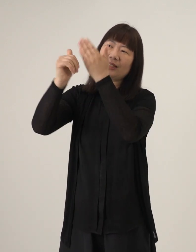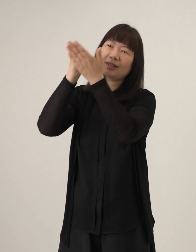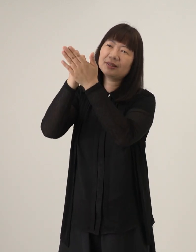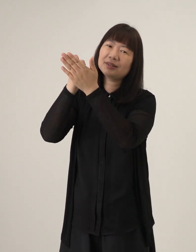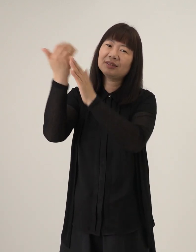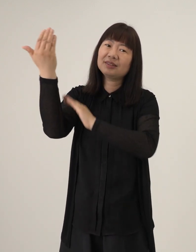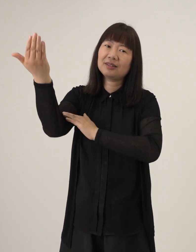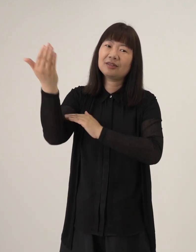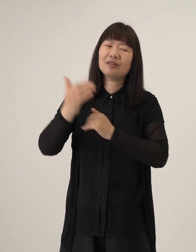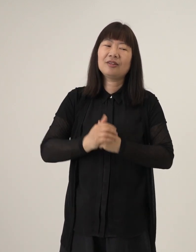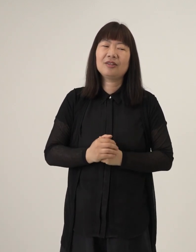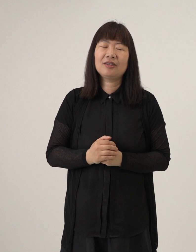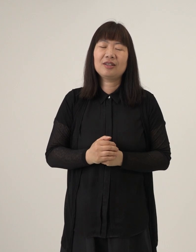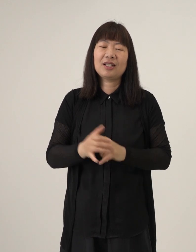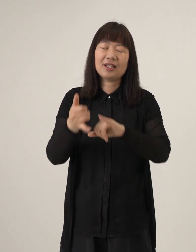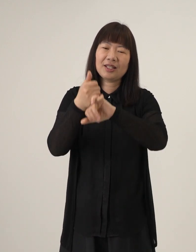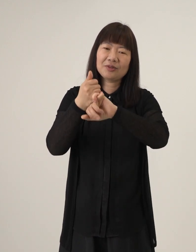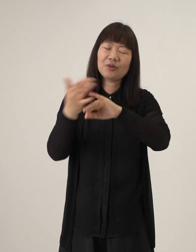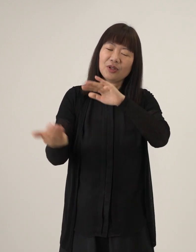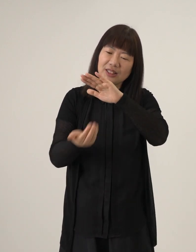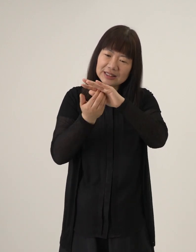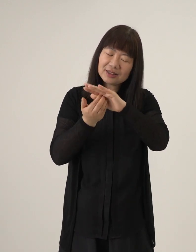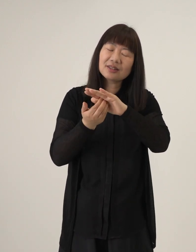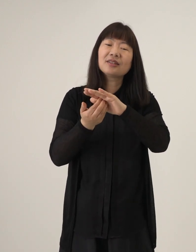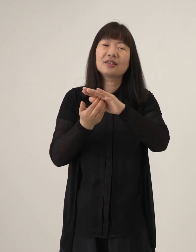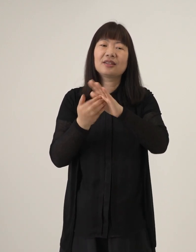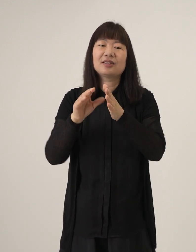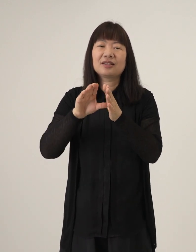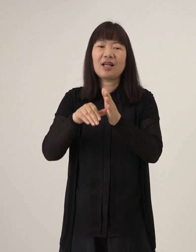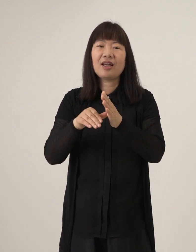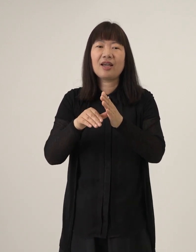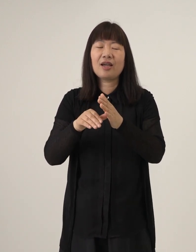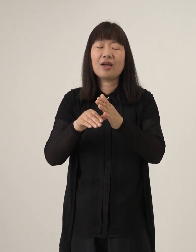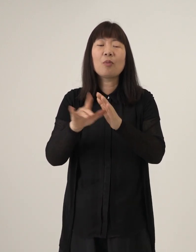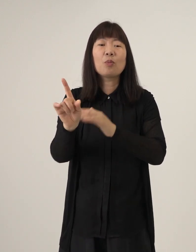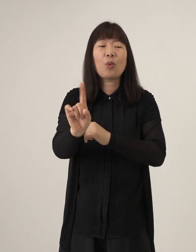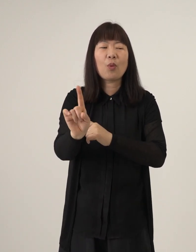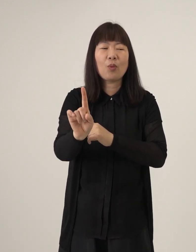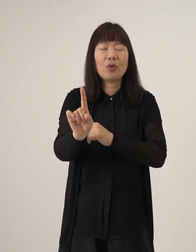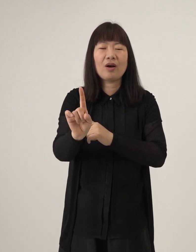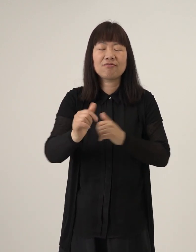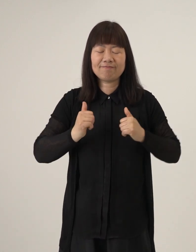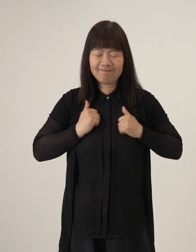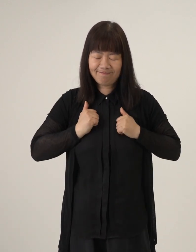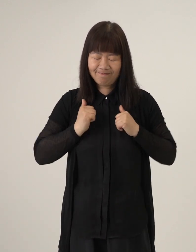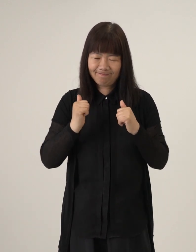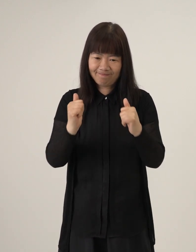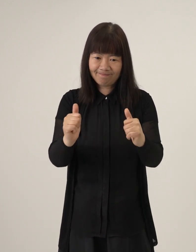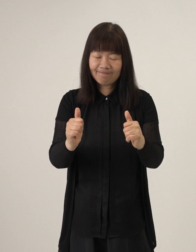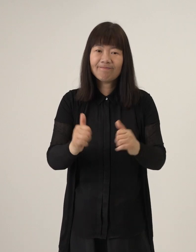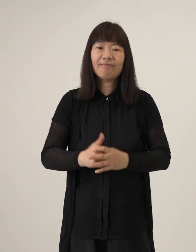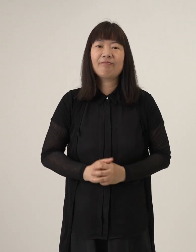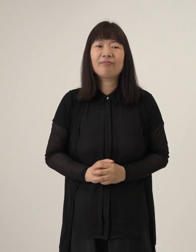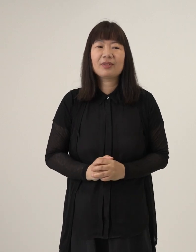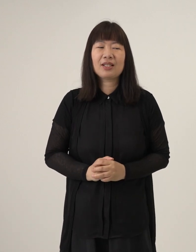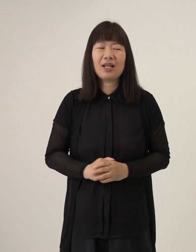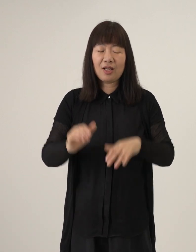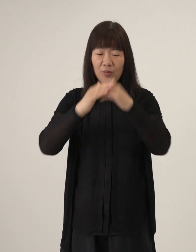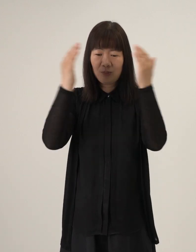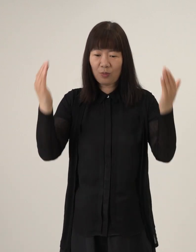하나님은 약속을 성취하는데 뭐뭐 하시다? 열심이시다. 그러니까